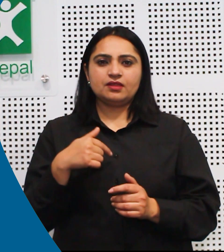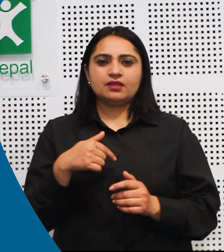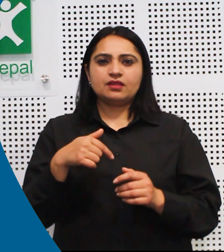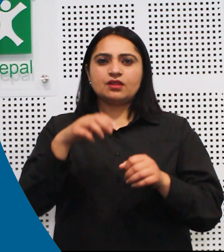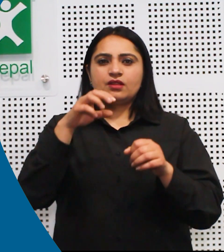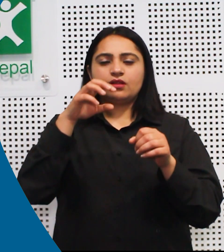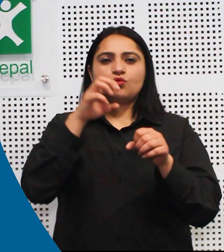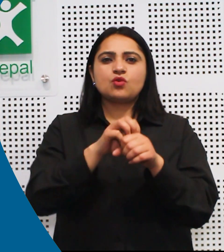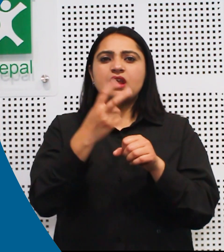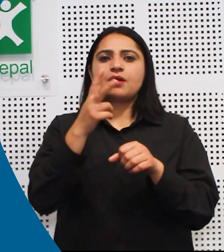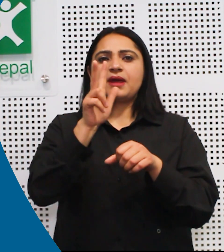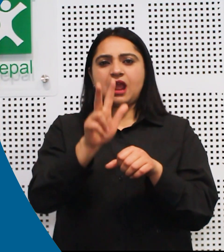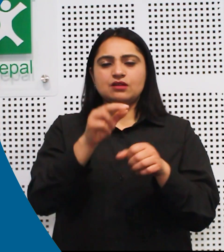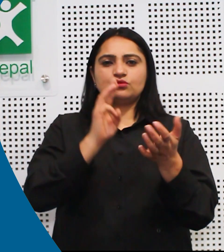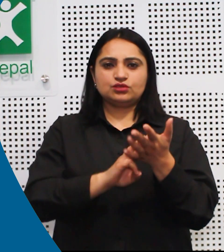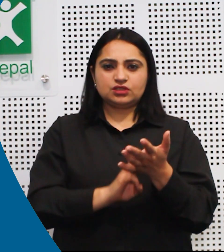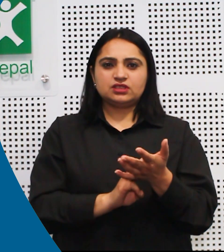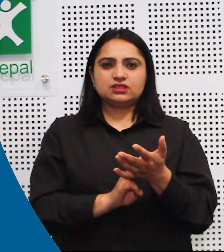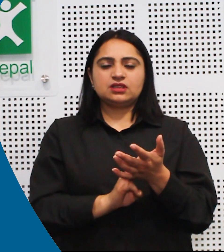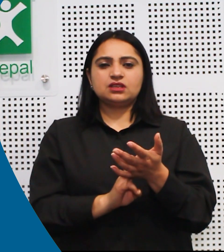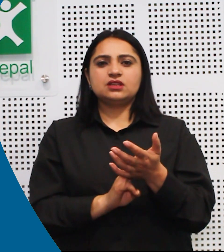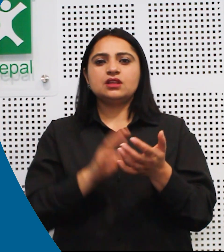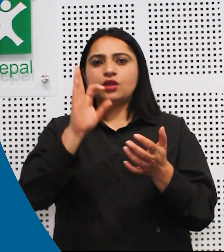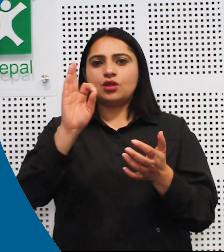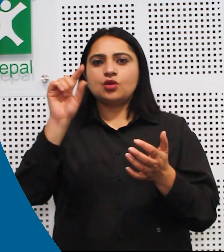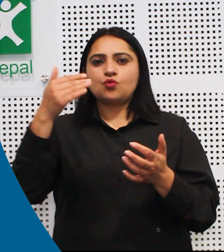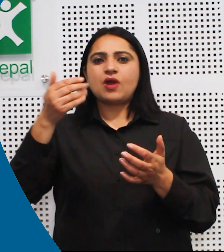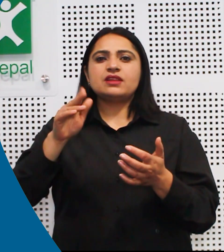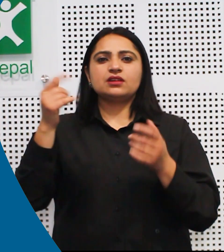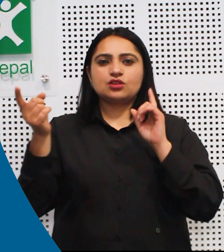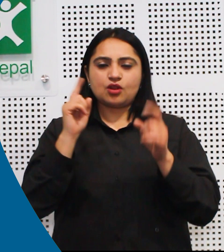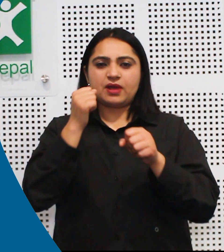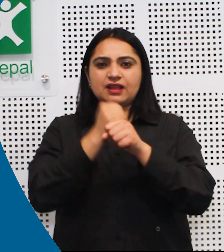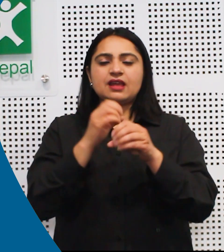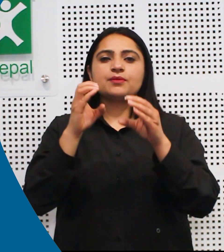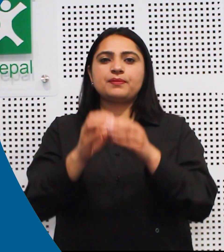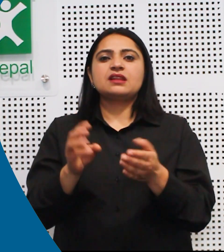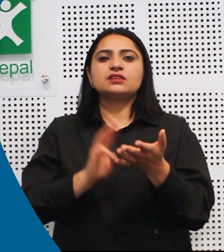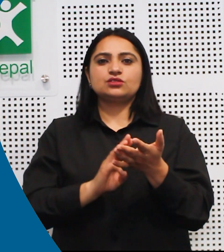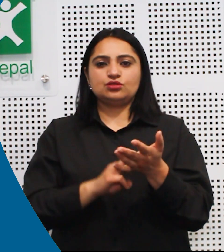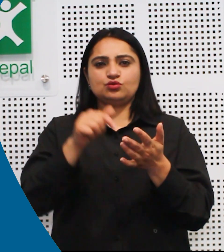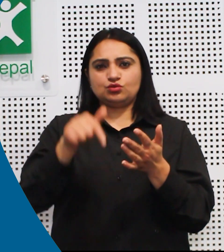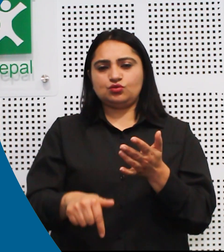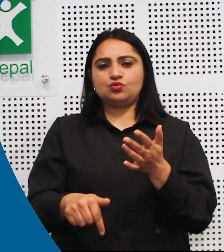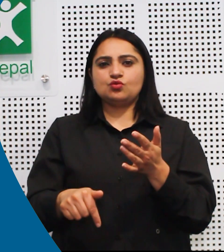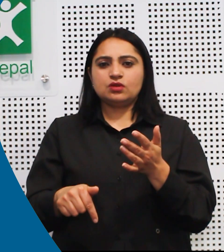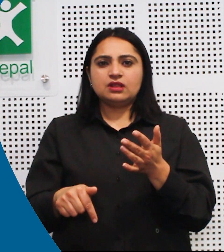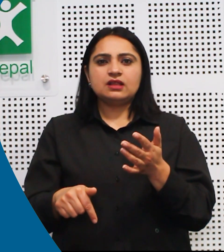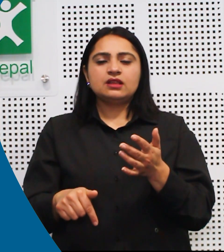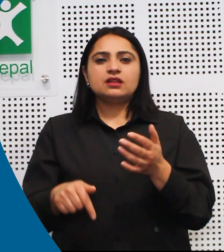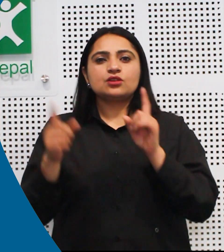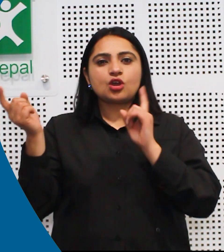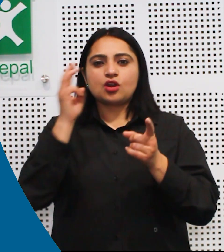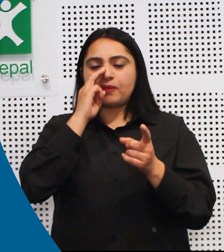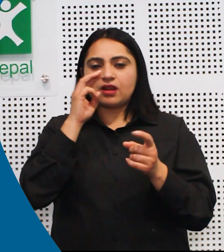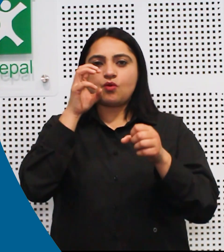8 को सदस्य एवं वालिङ नगरपालिका कार्यपालिका सदस्य। हाम्रो वालिङ नगरपालिकामा योजनाका प्रक्रियाहरू वडा तथा